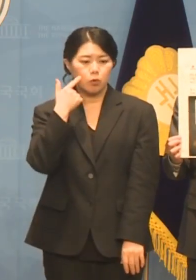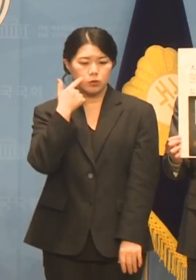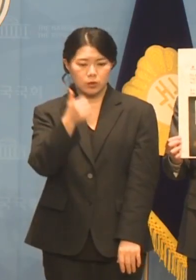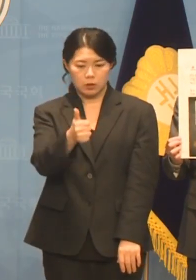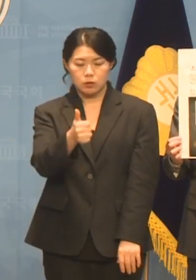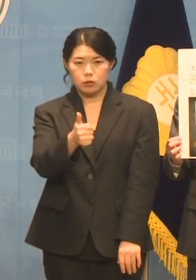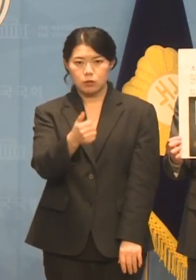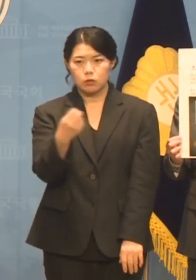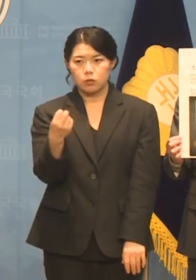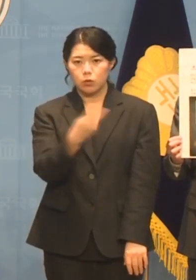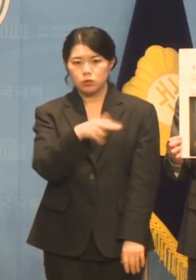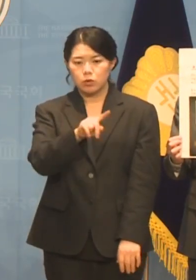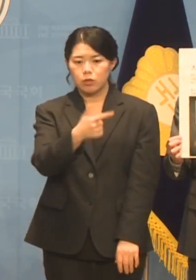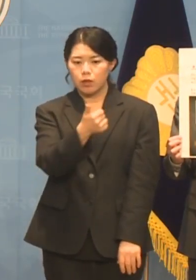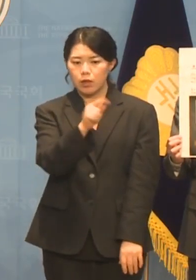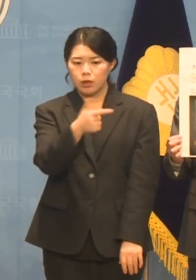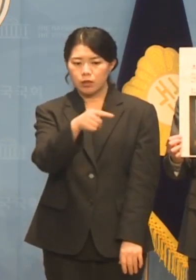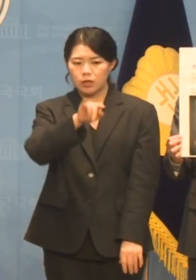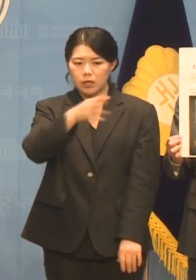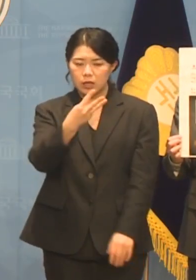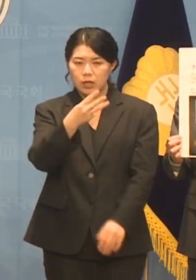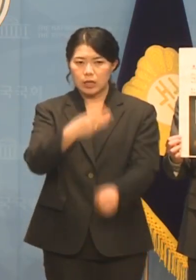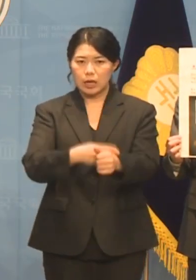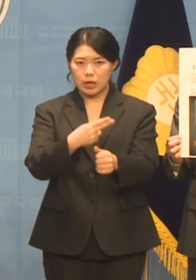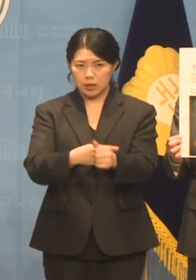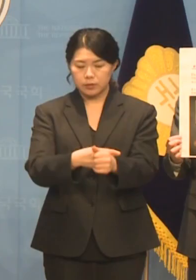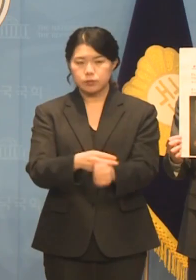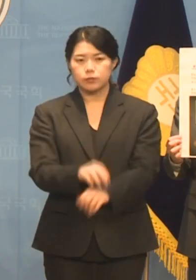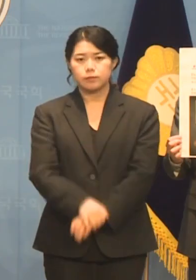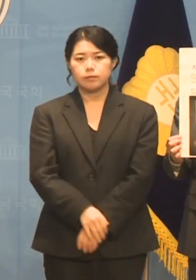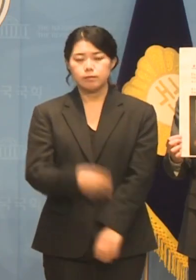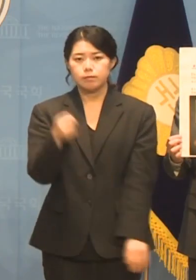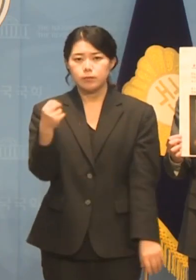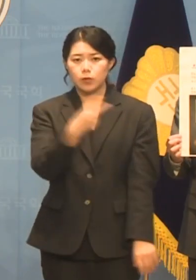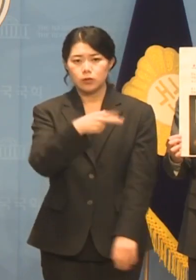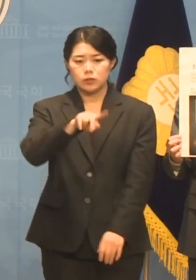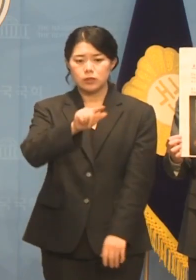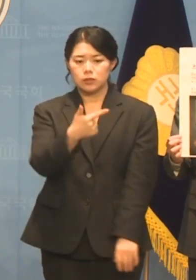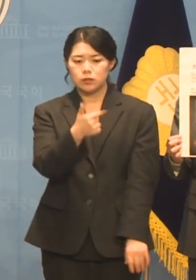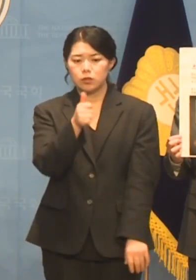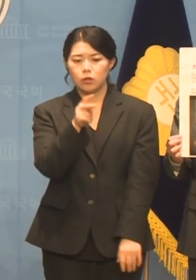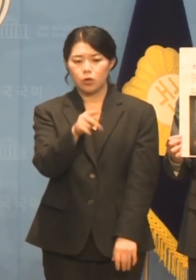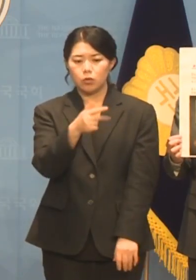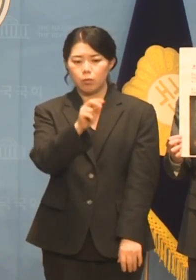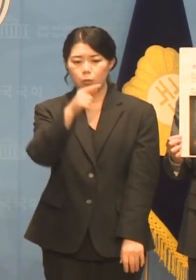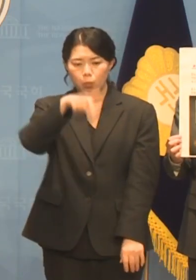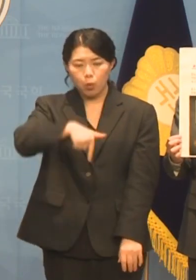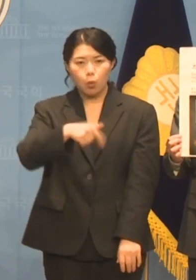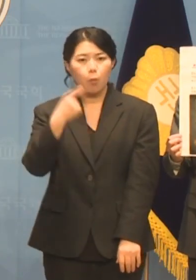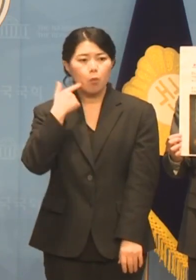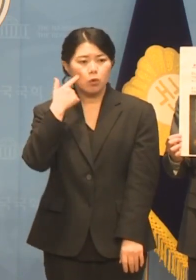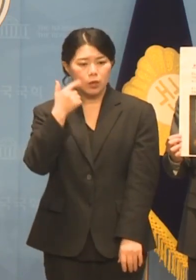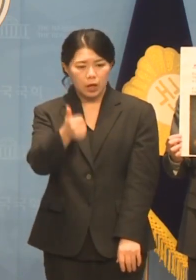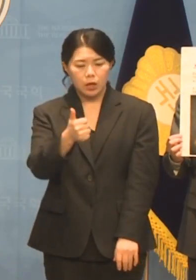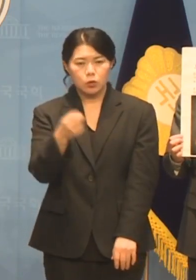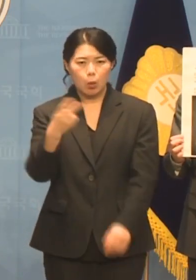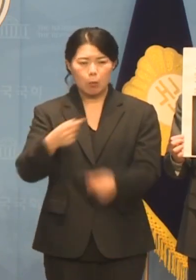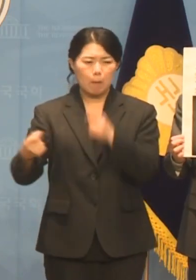목사와 전한길 강사, 그다음에 신현보 목사 등을 포함하고